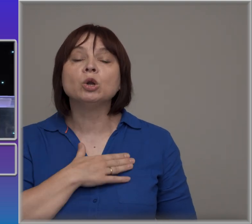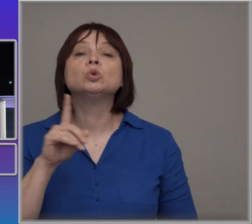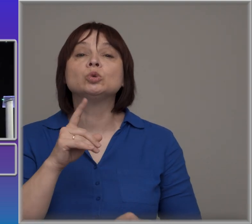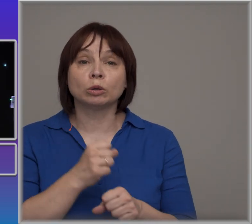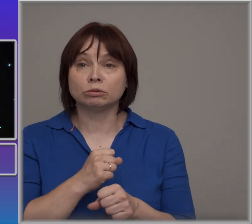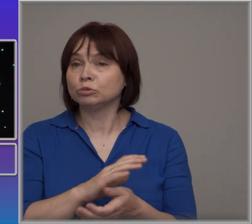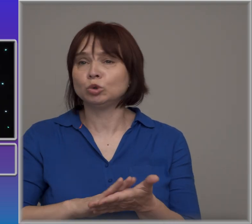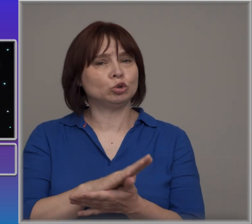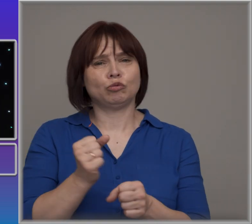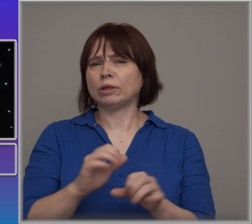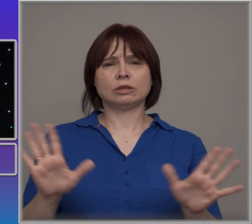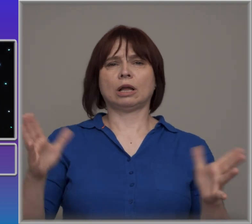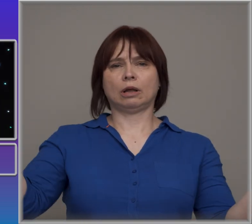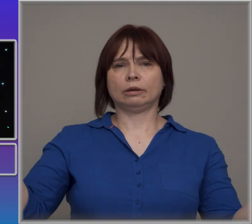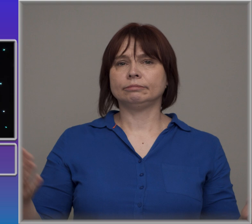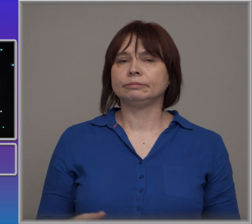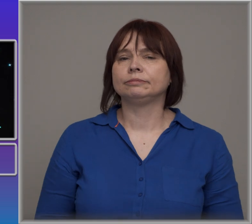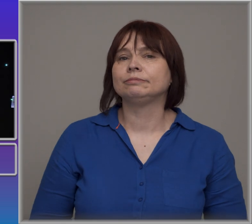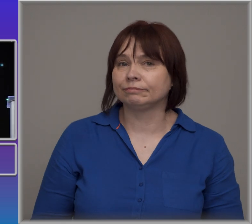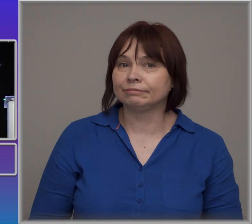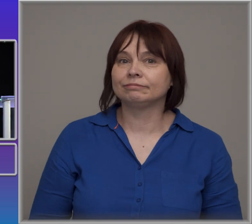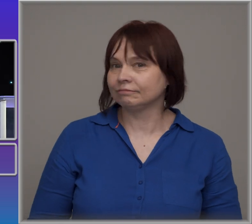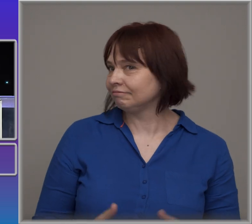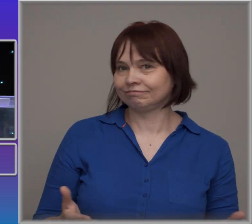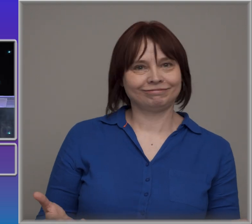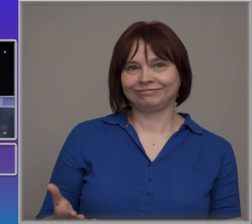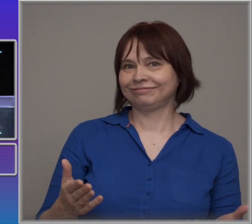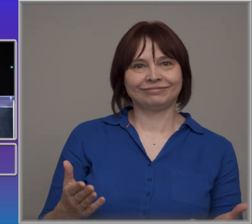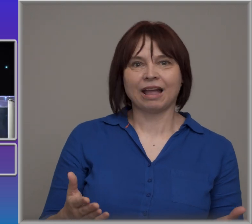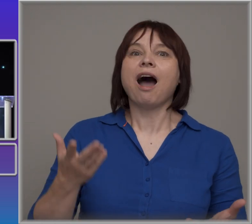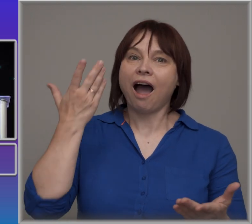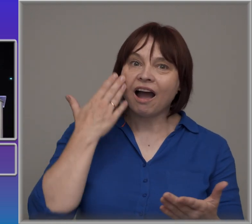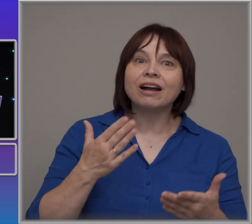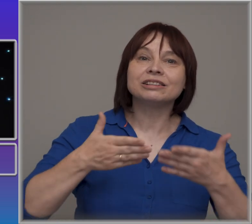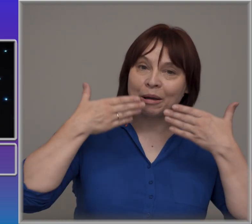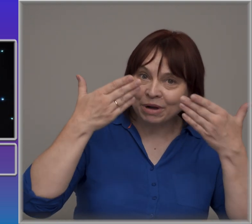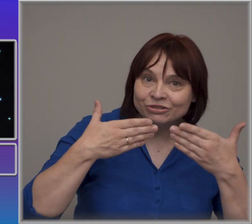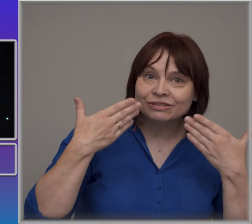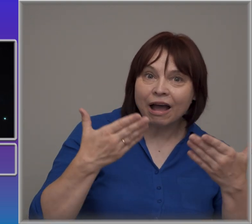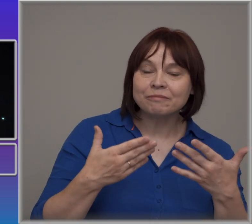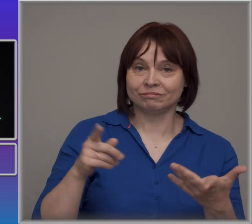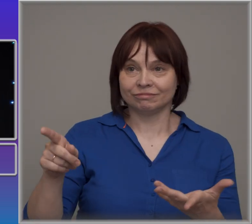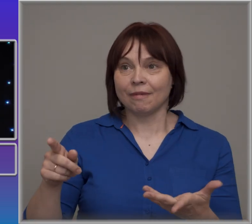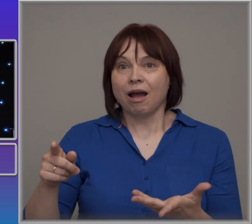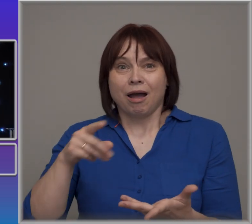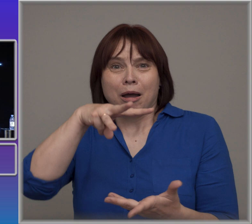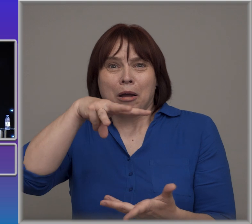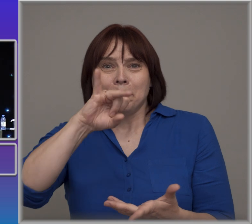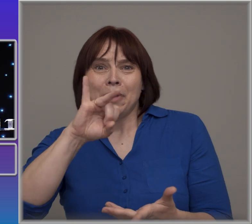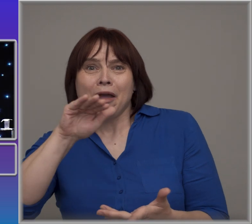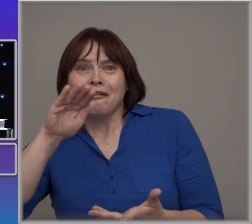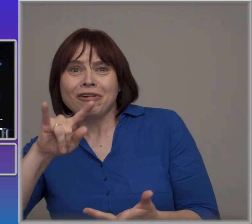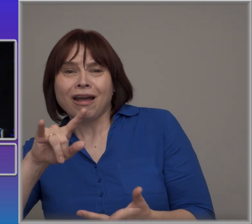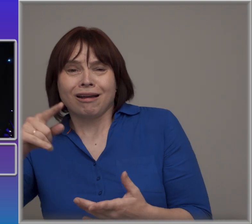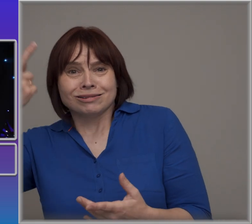такая поэма Гесиода «Теодицея». «Теодицея» – это значит «происхождение богов». Древнее античное